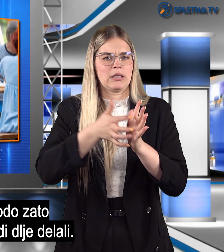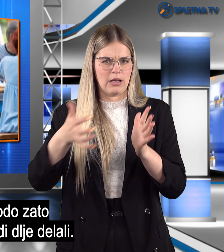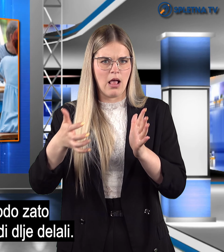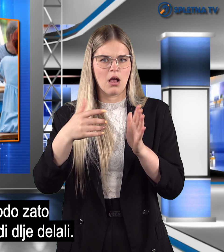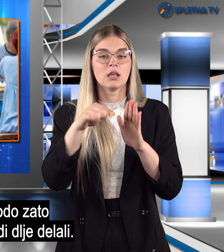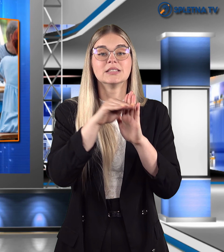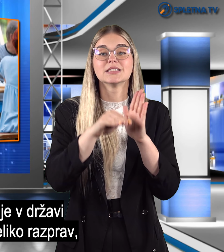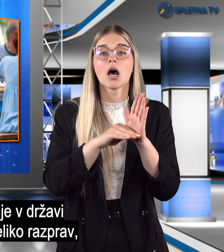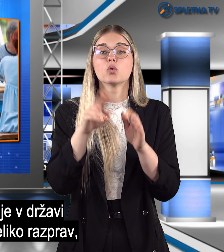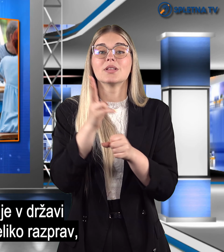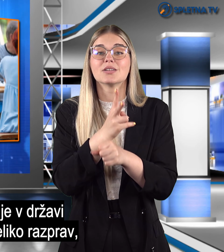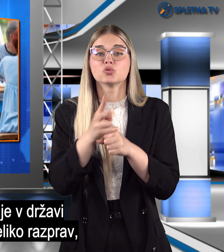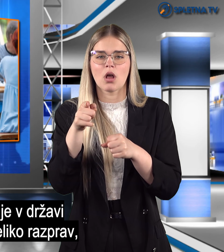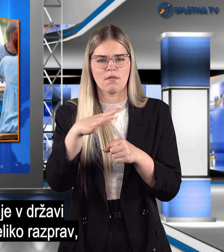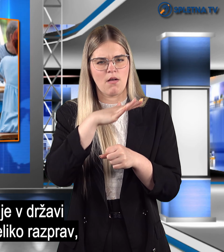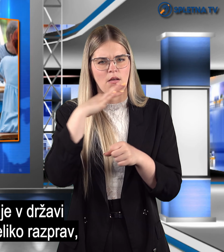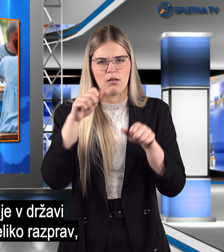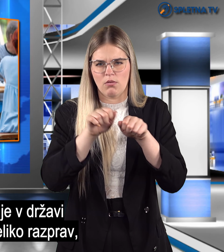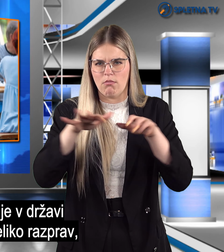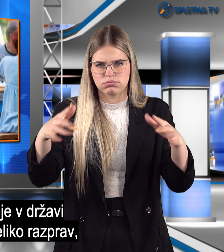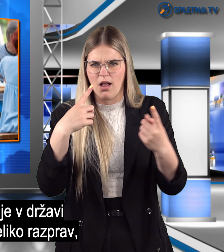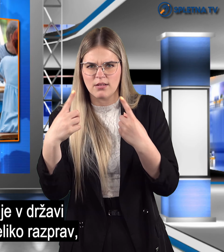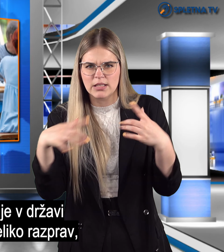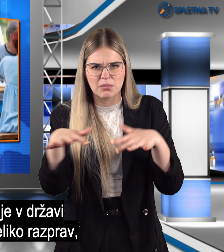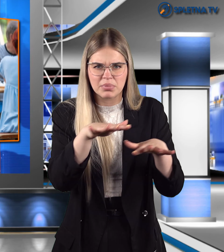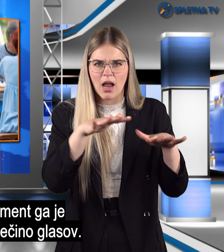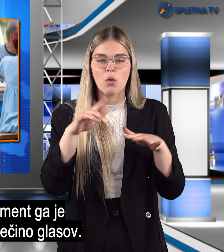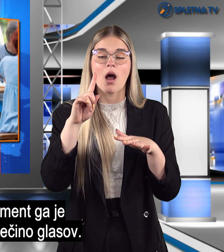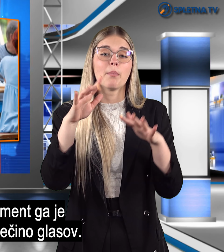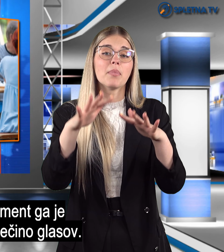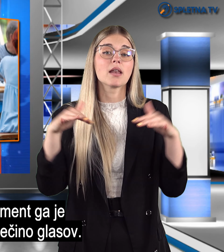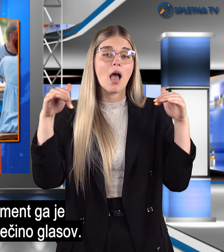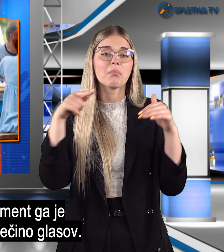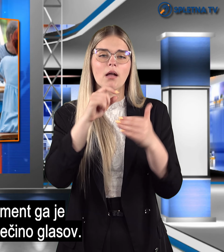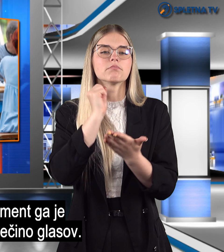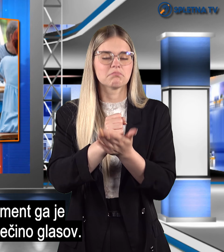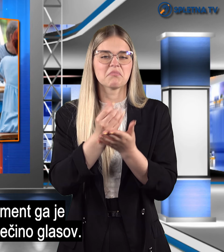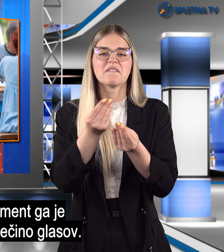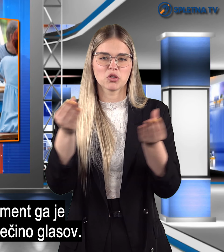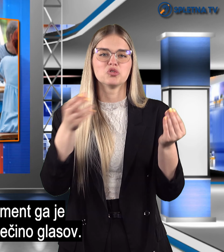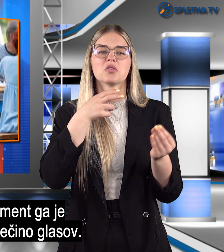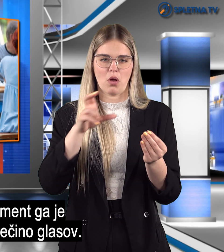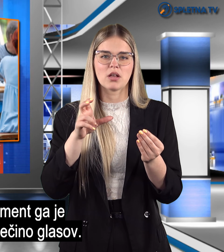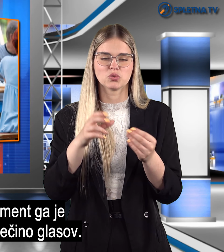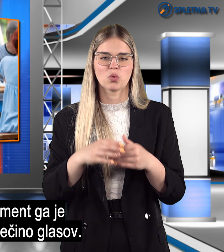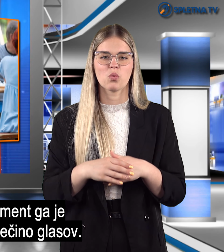delali. Zakon je v državi sprožil veliko razprav, a parlament ga je potrdil z večino glasov.